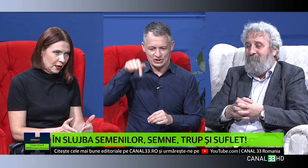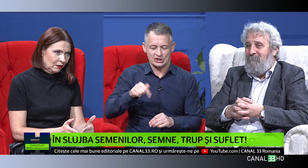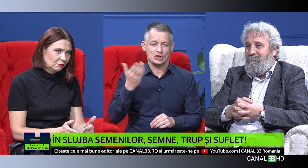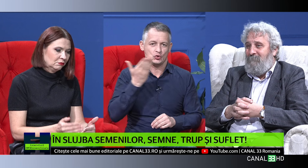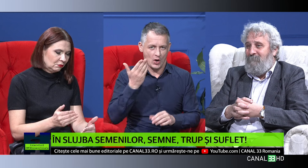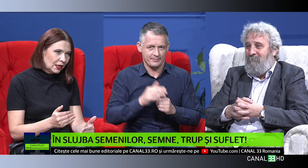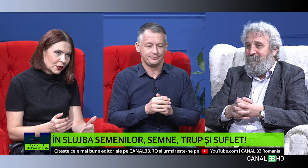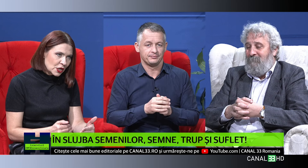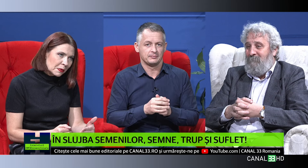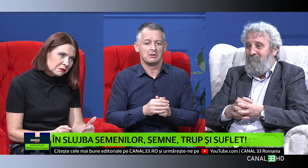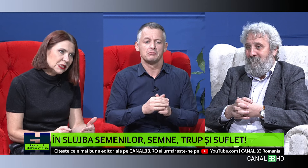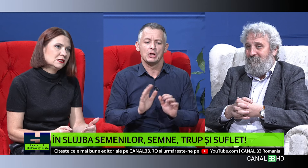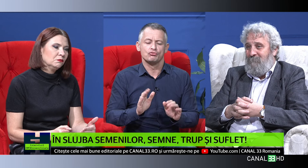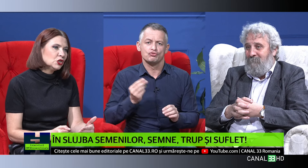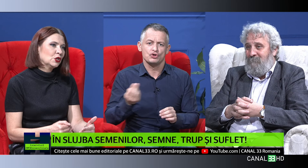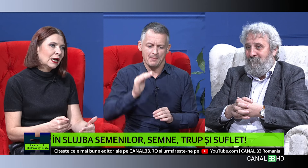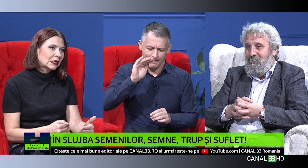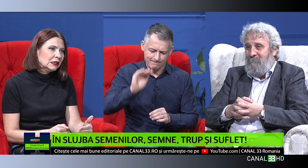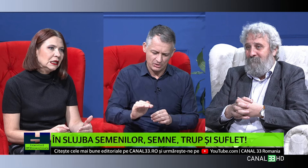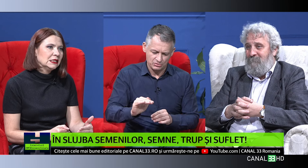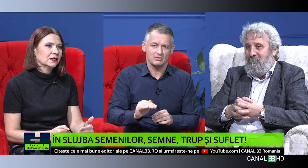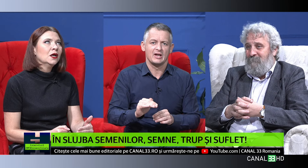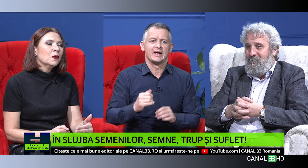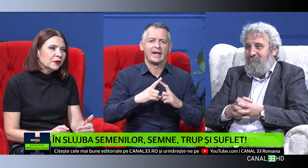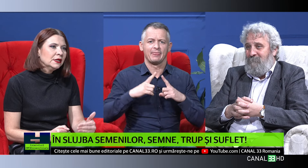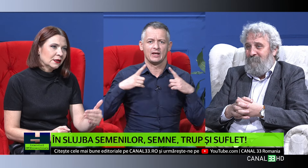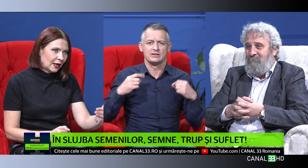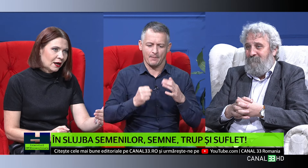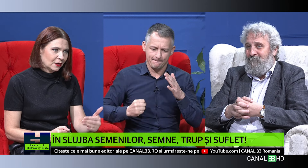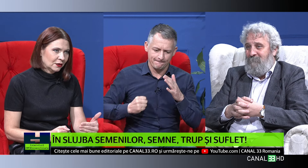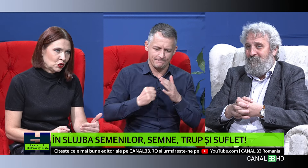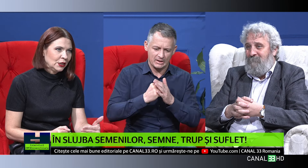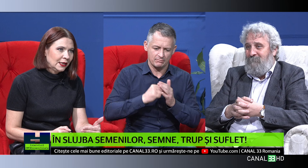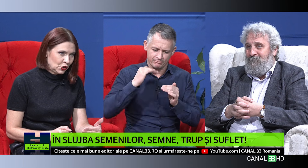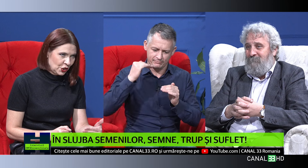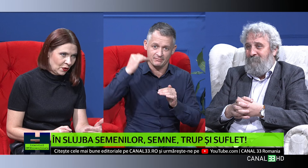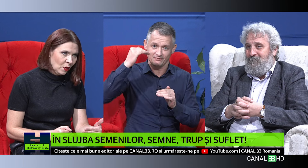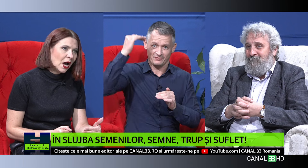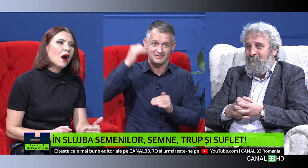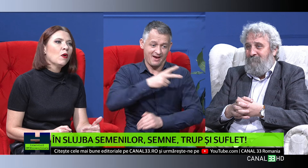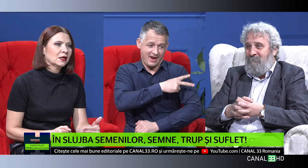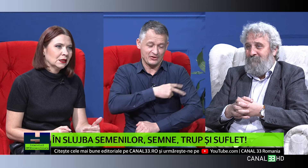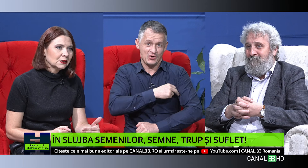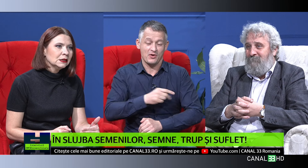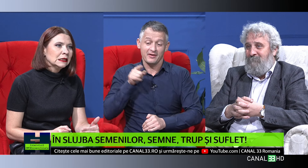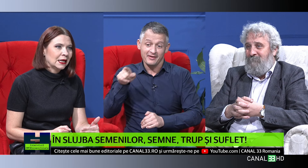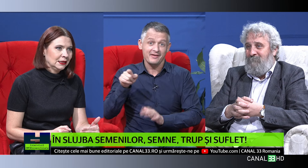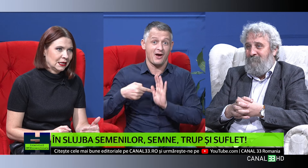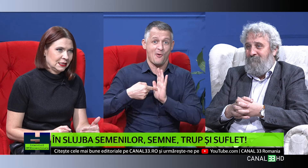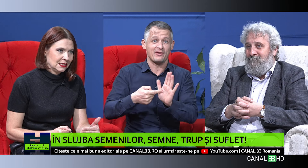școală, de la cei mai mici, de la grădiniță, până la cei de liceu, au arătat cât de talentați